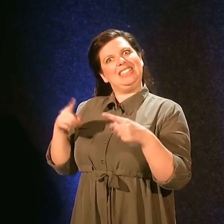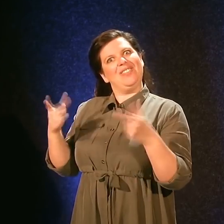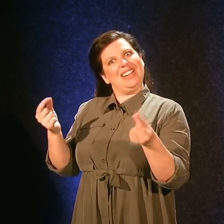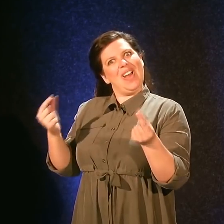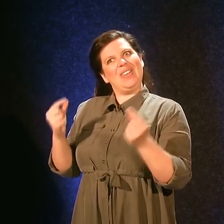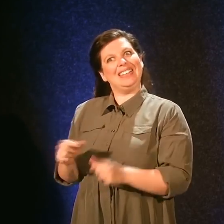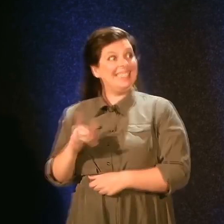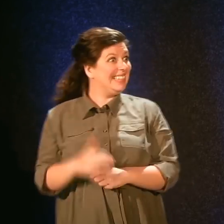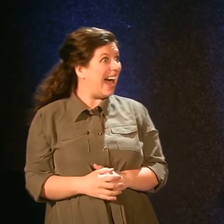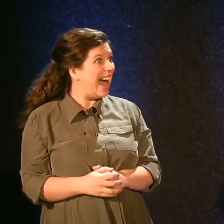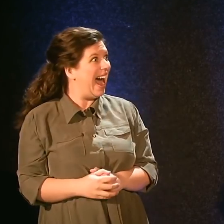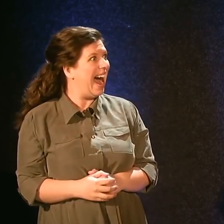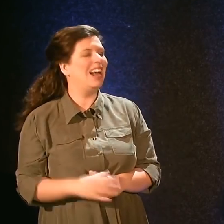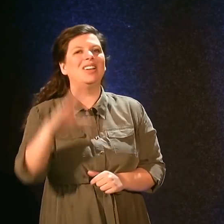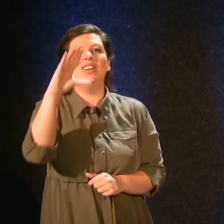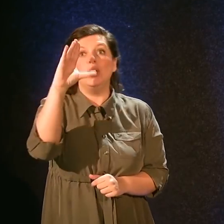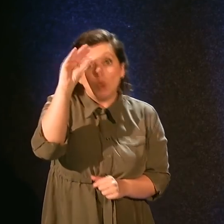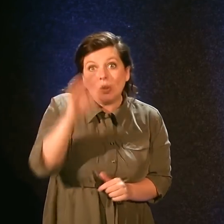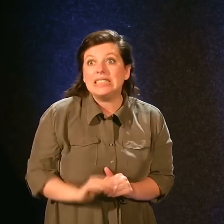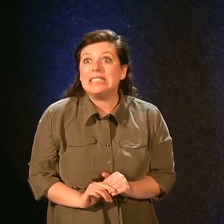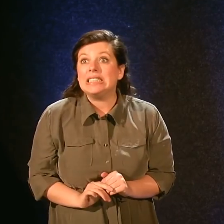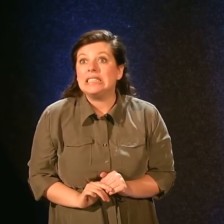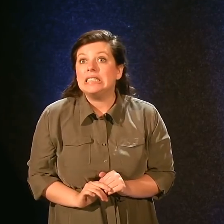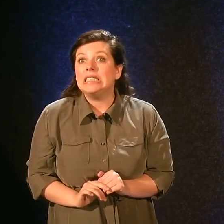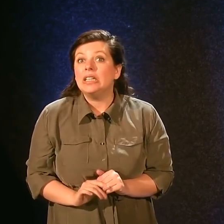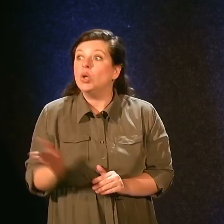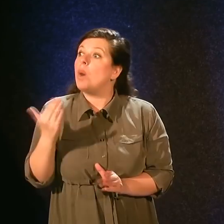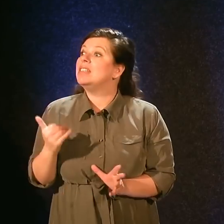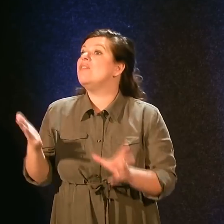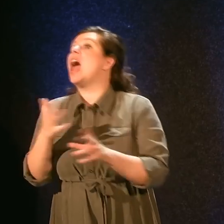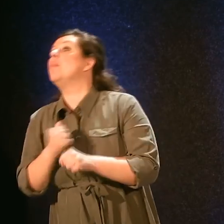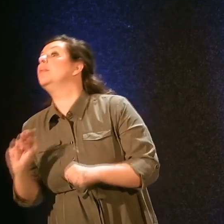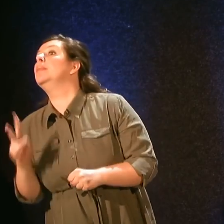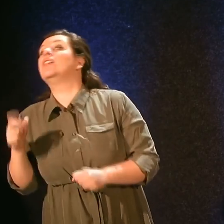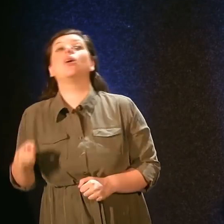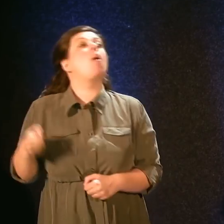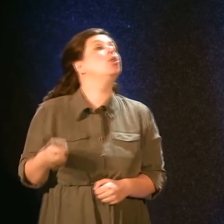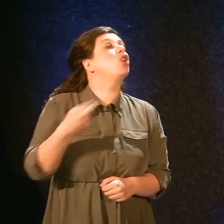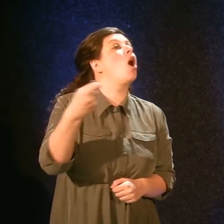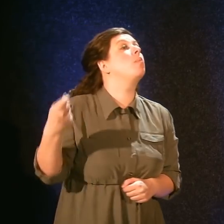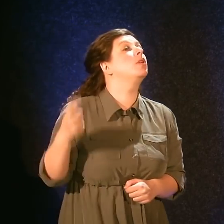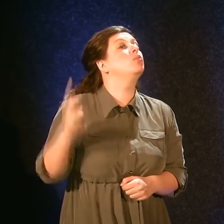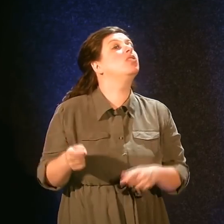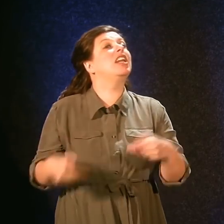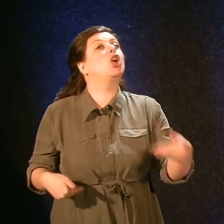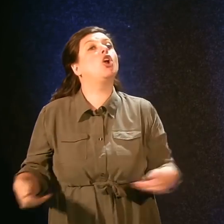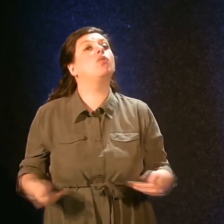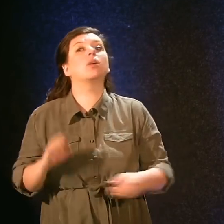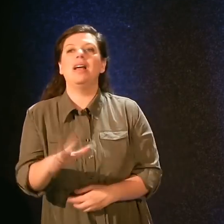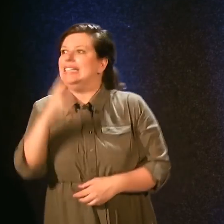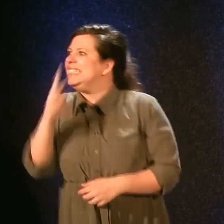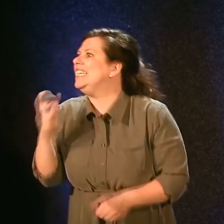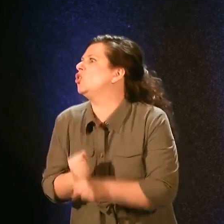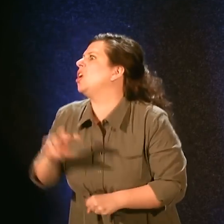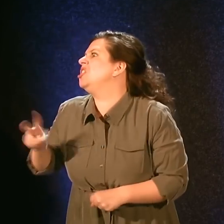die. Leuk, hè? Jongens, kom eens even helpen met de tweede tas boodschappen. Die moeten naar de keuken worden gebracht. Zie, ik zei het toch, er was